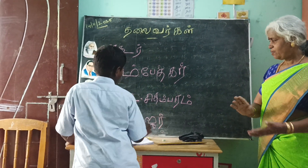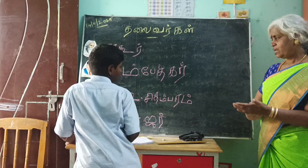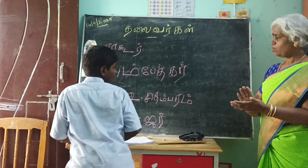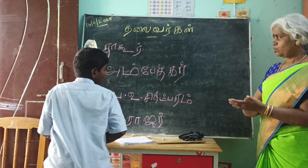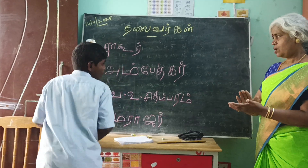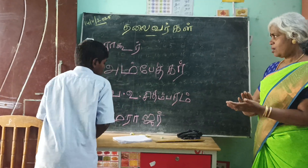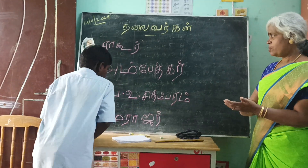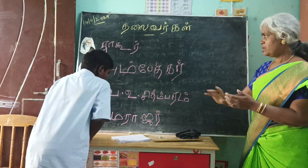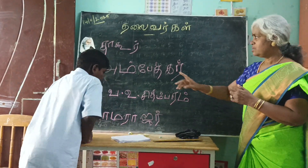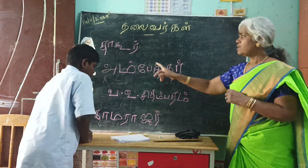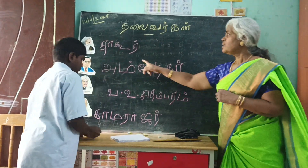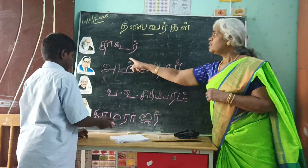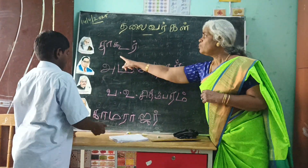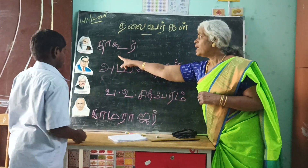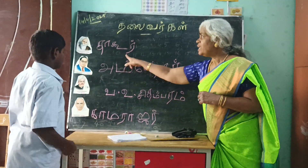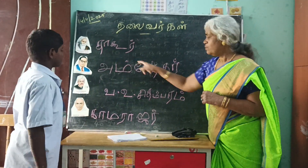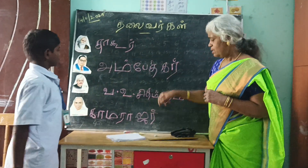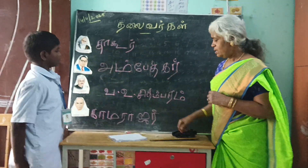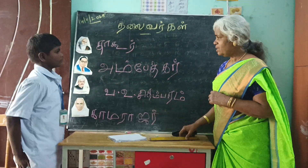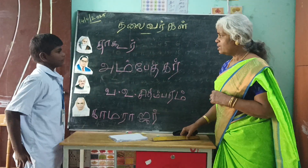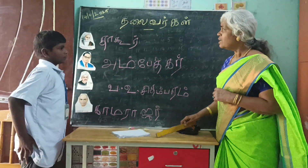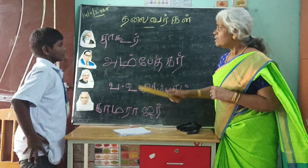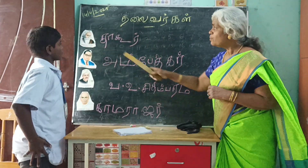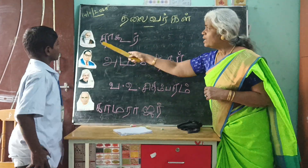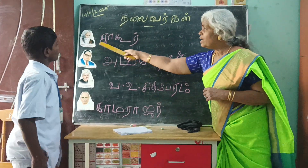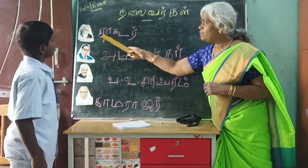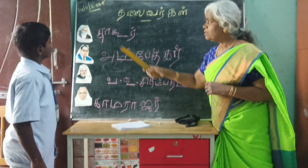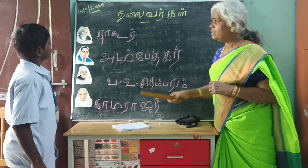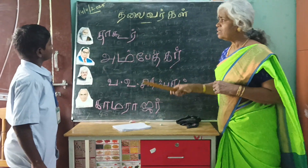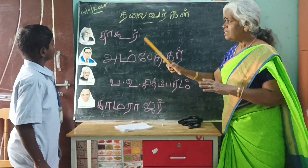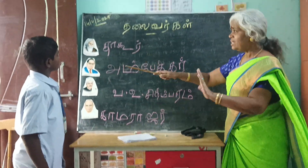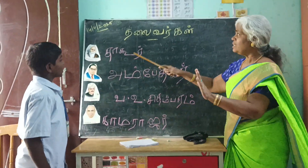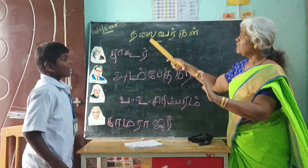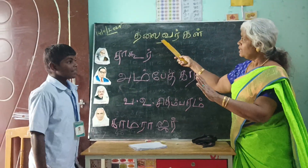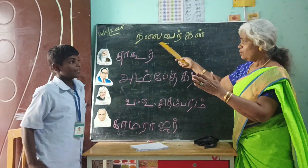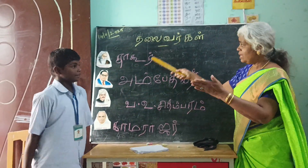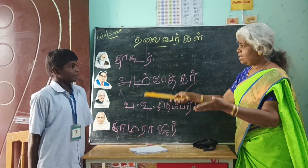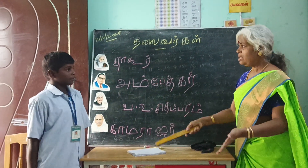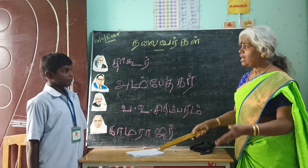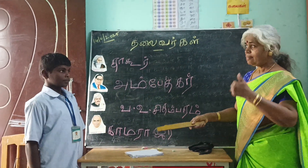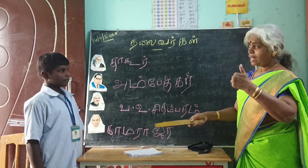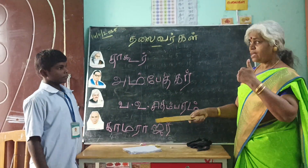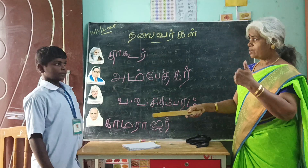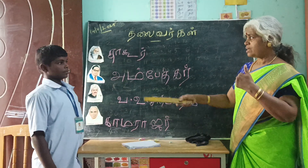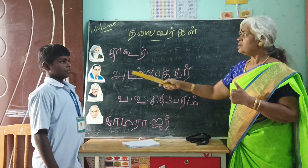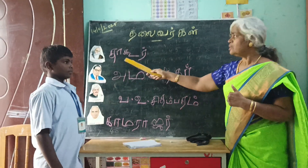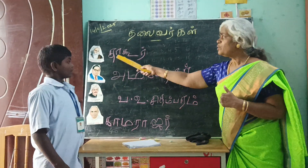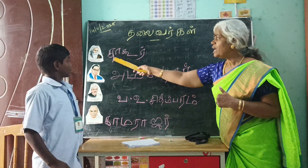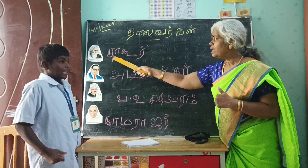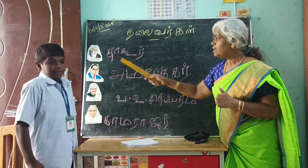வெரி குட். காமராஜர். இவர் யார் இவரு? இவர் யார் இவரு? இவங்கெல்லாம் தலைவர்கள். இவர் யாரு?